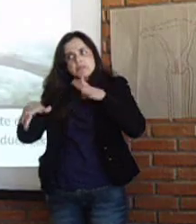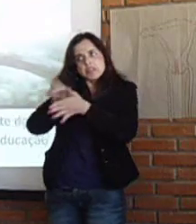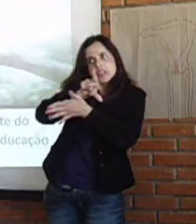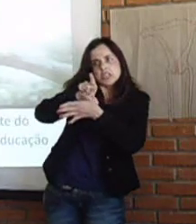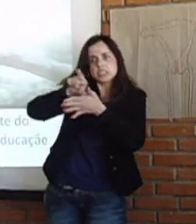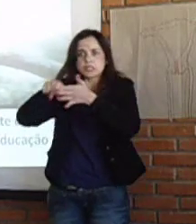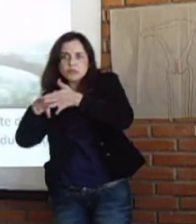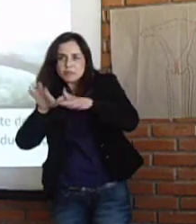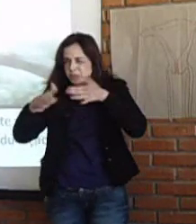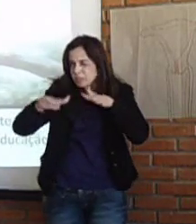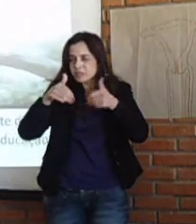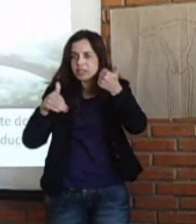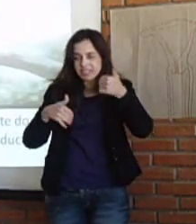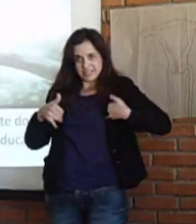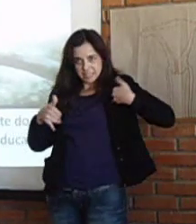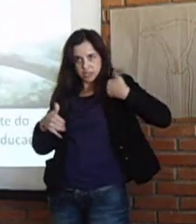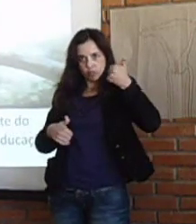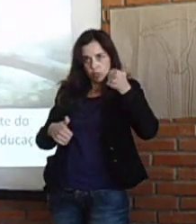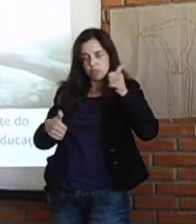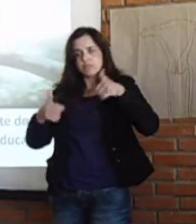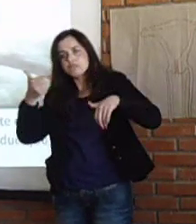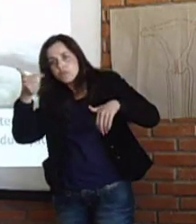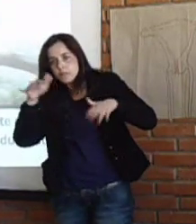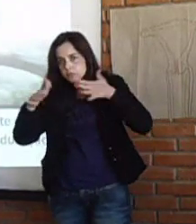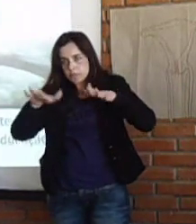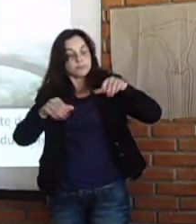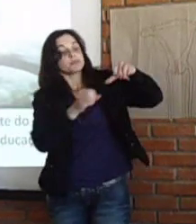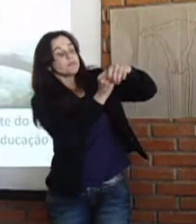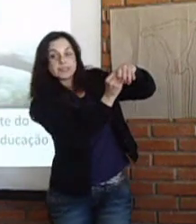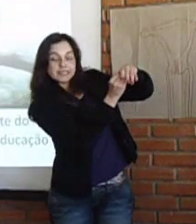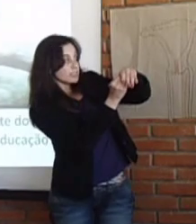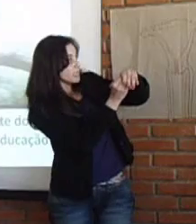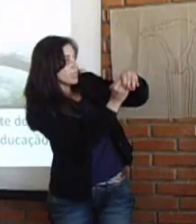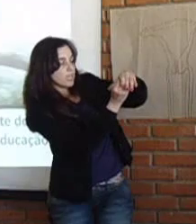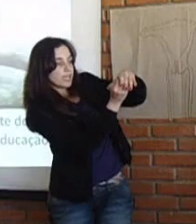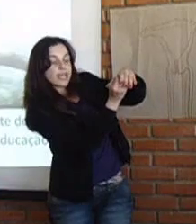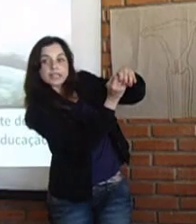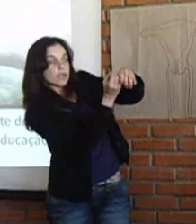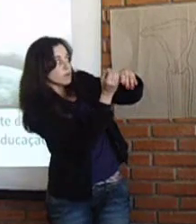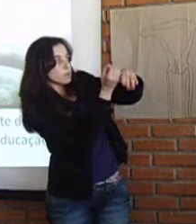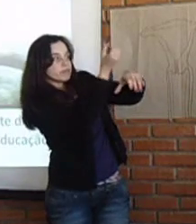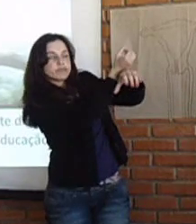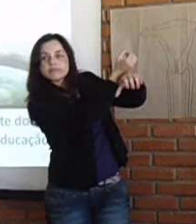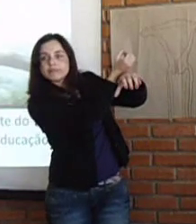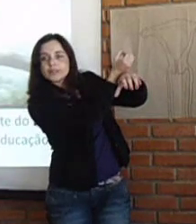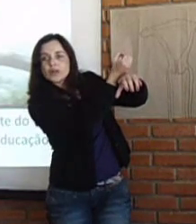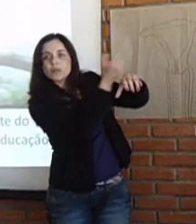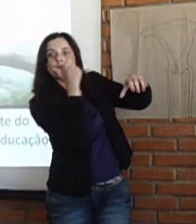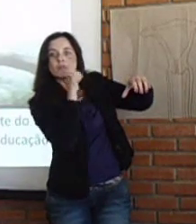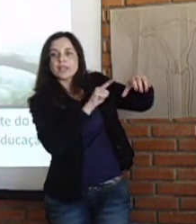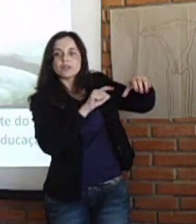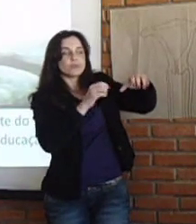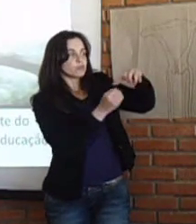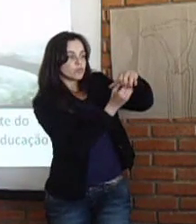de hormônios, tem um certo momento que ela vai liberar das tubas uterinas, ela vai liberar esse óvulo,